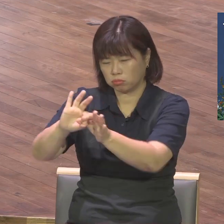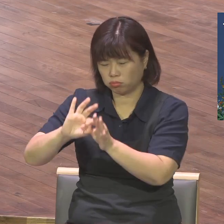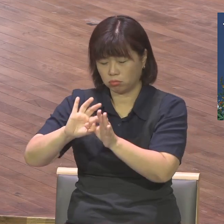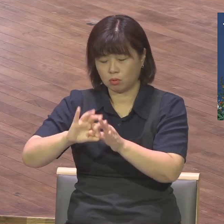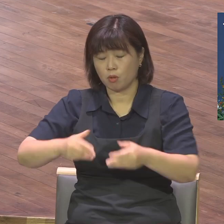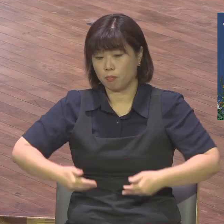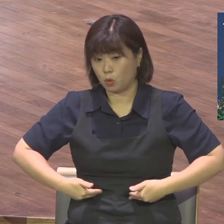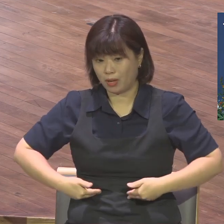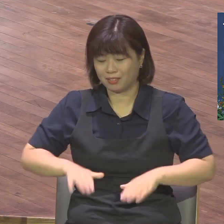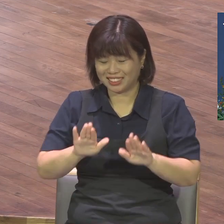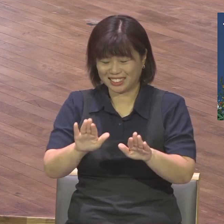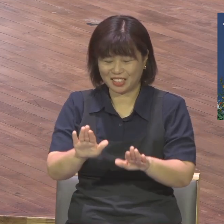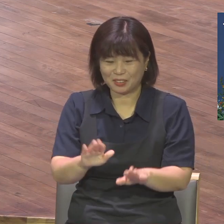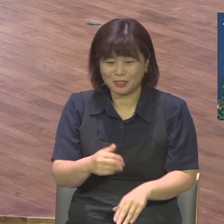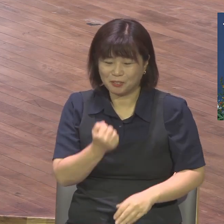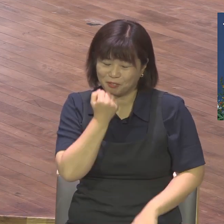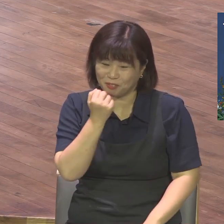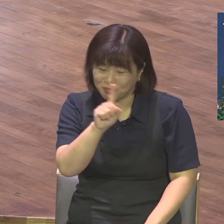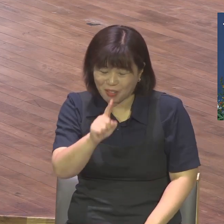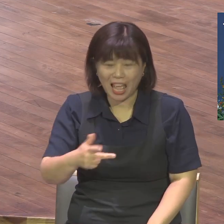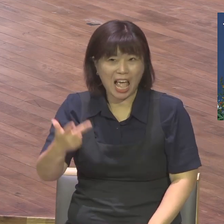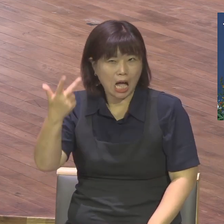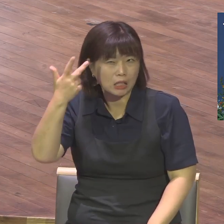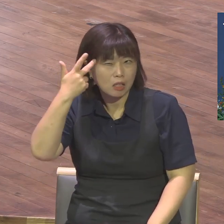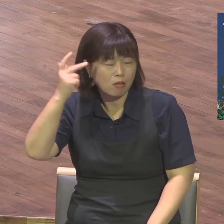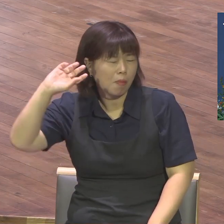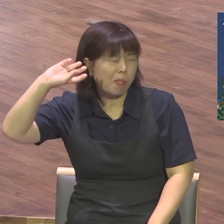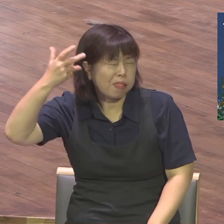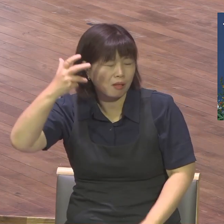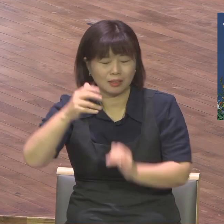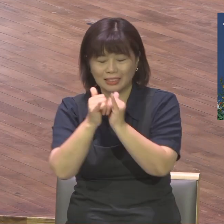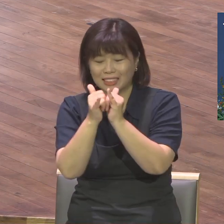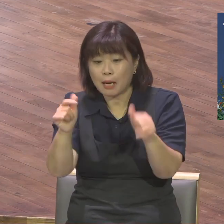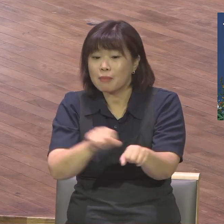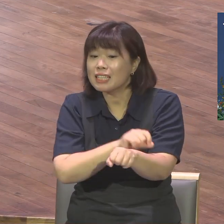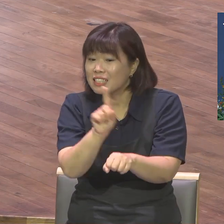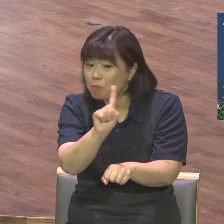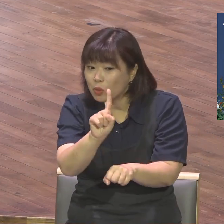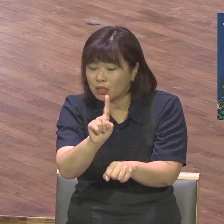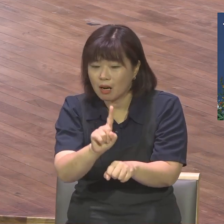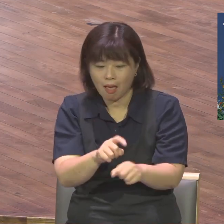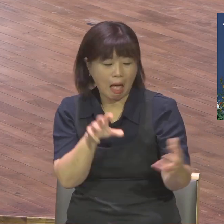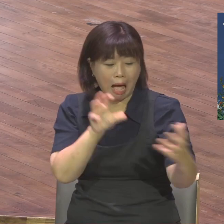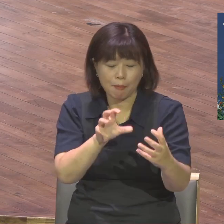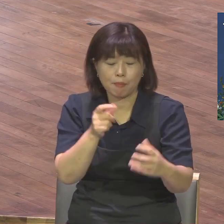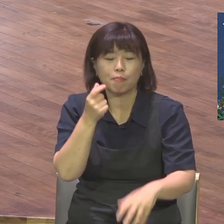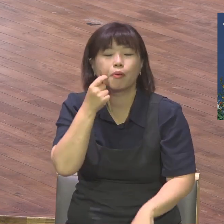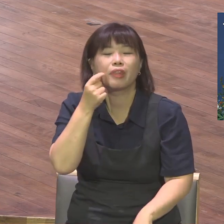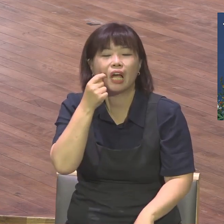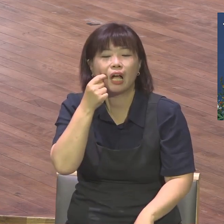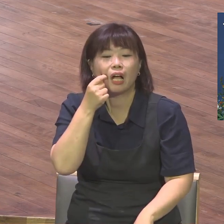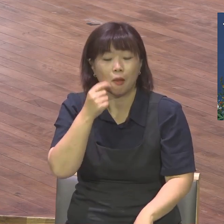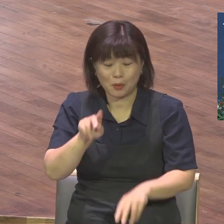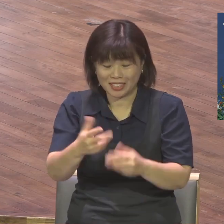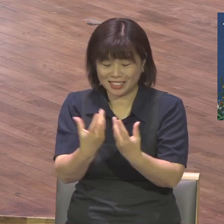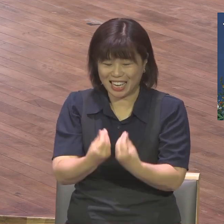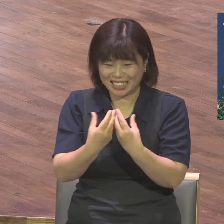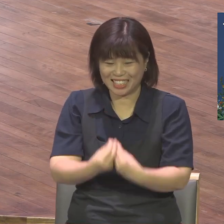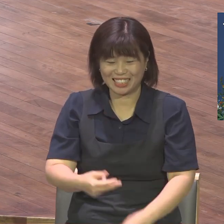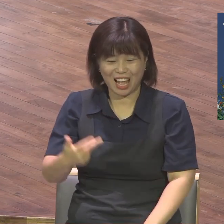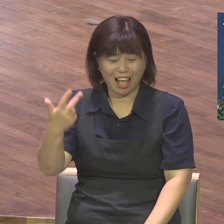절대 원네스가 안 됩니다. 정신병동에 가면 대목 같은 거 없어요. 정신병동에 절대 하나가 안 되기 때문에 각자 놀기